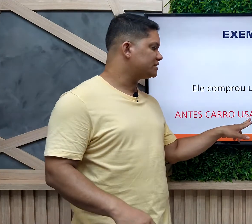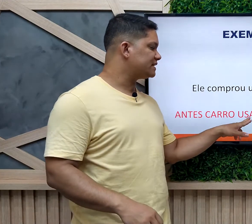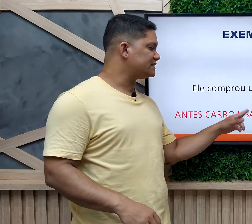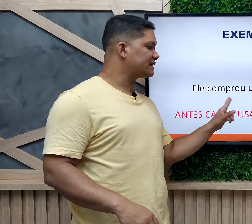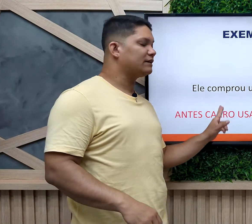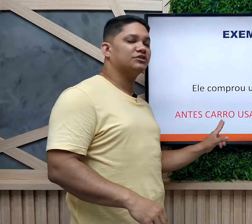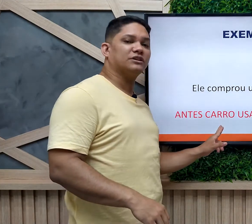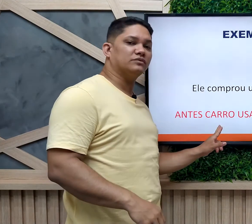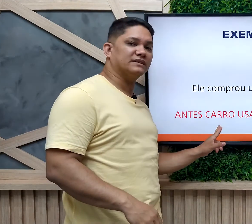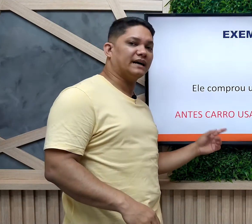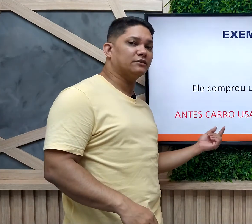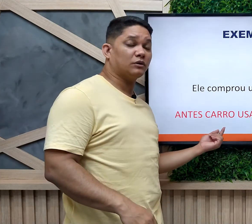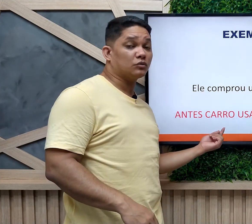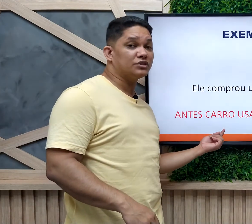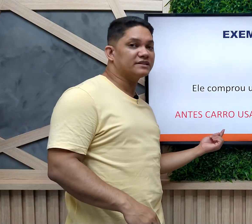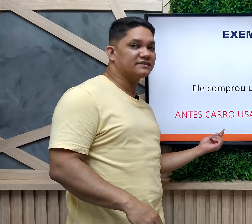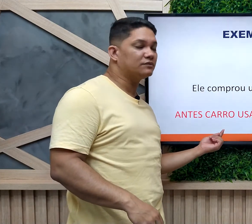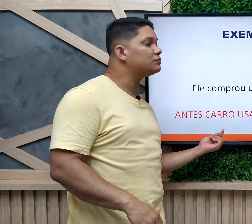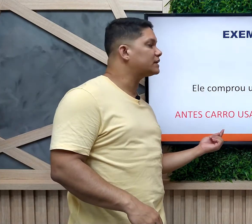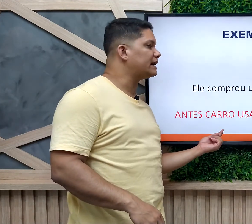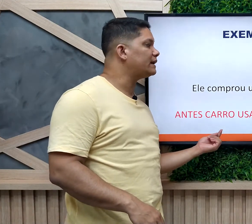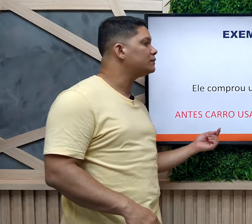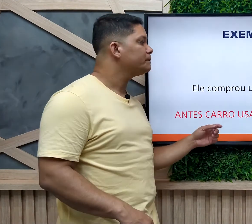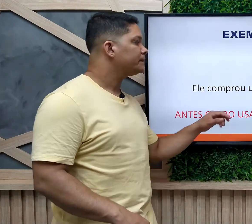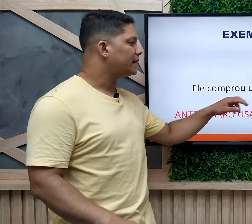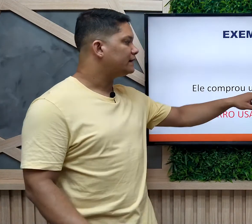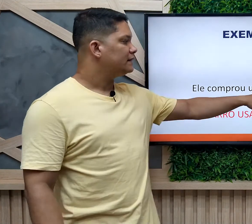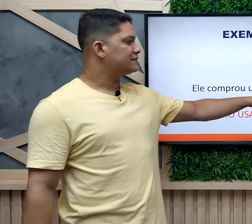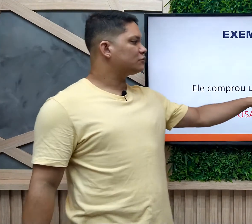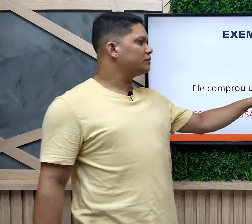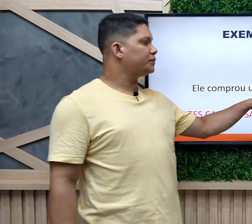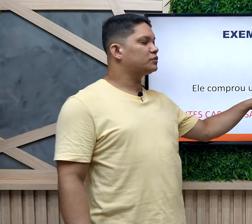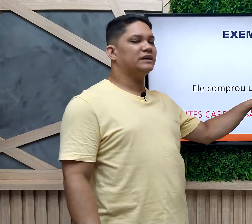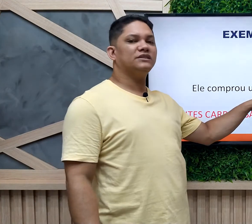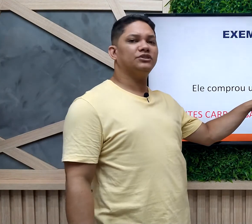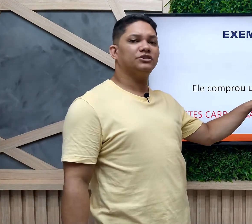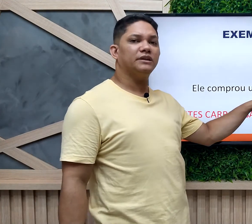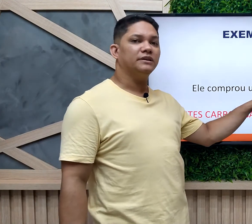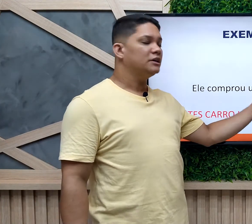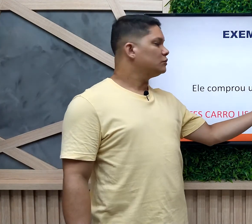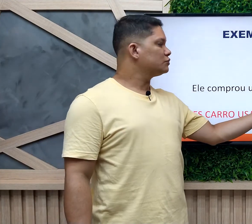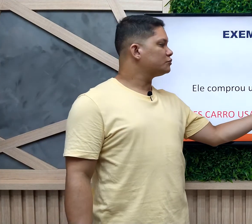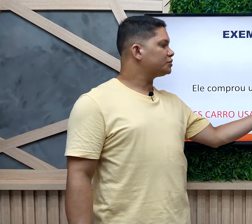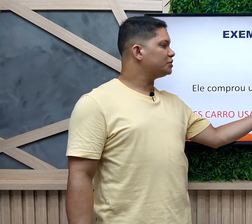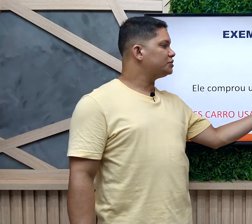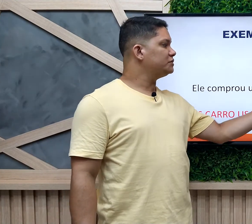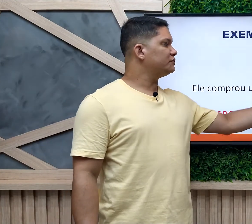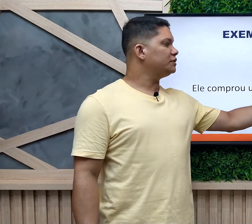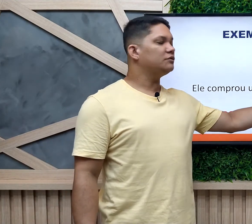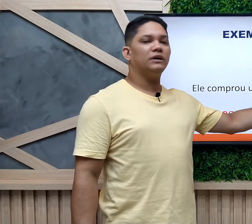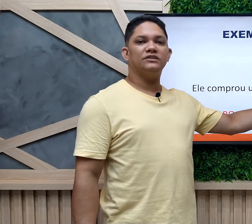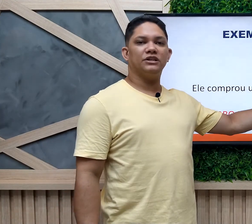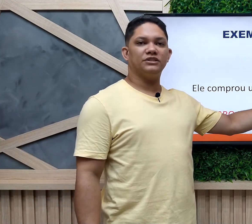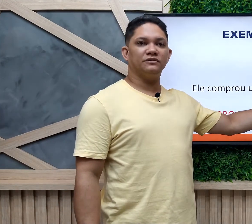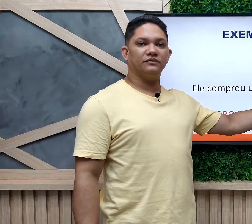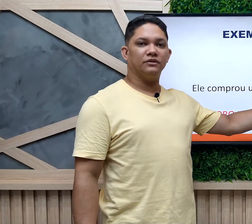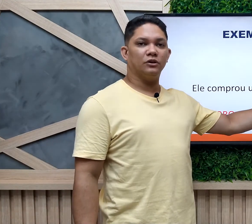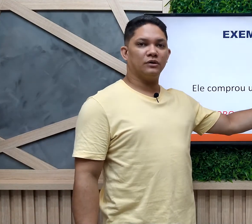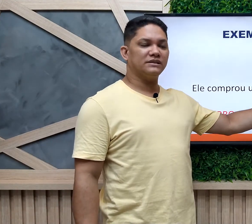que esse carro está usado, é uma condição do carro, tá? Assim como em português a gente tem o substantivo e o adjetivo logo em